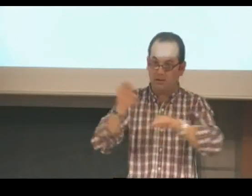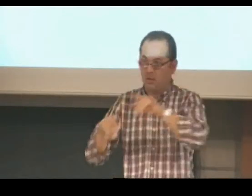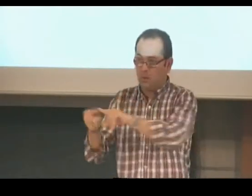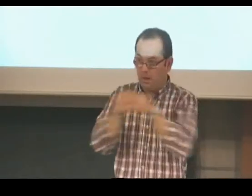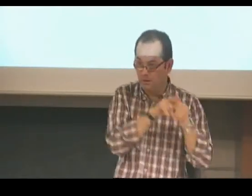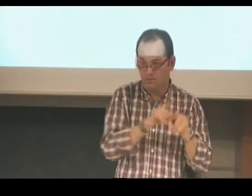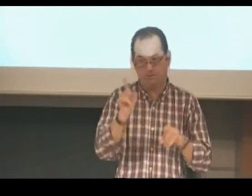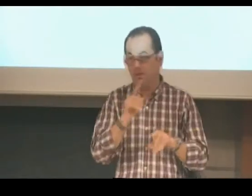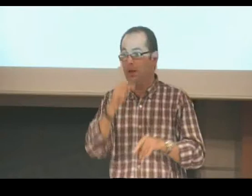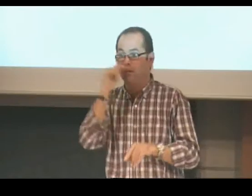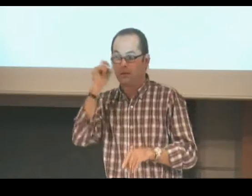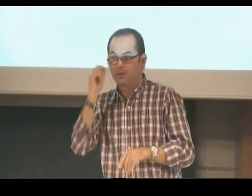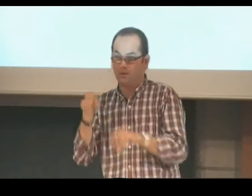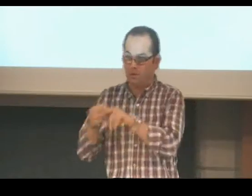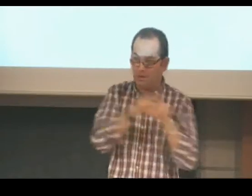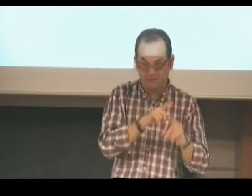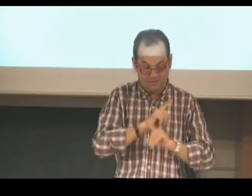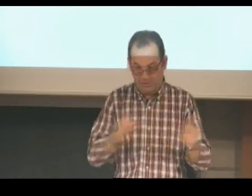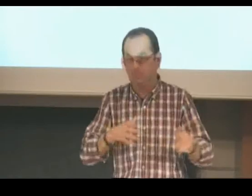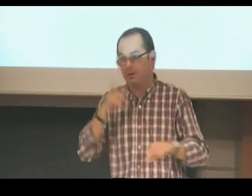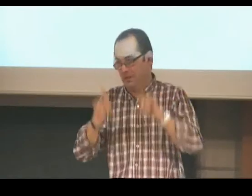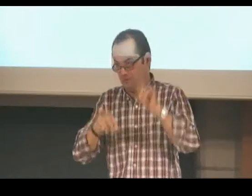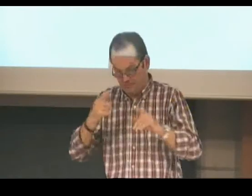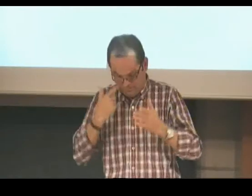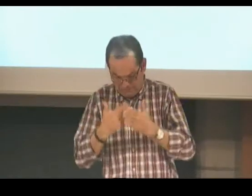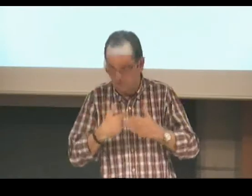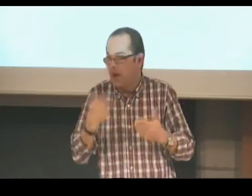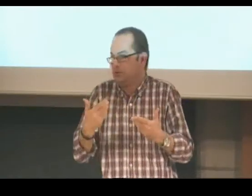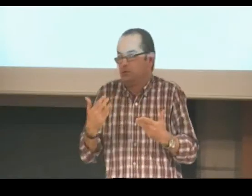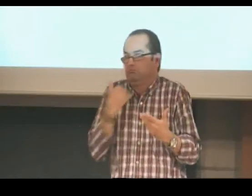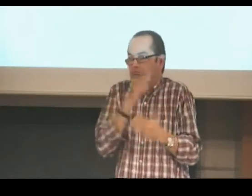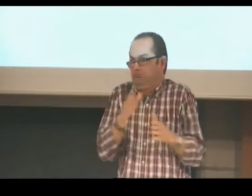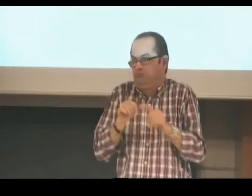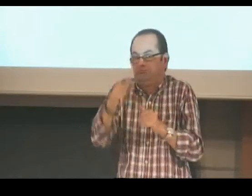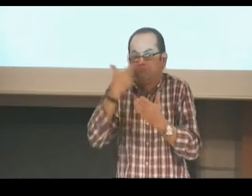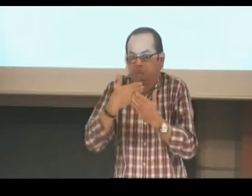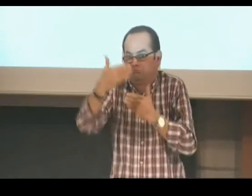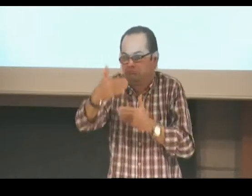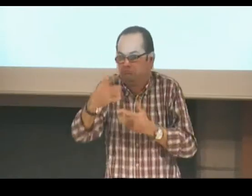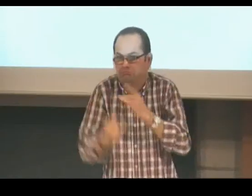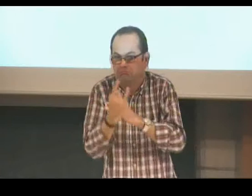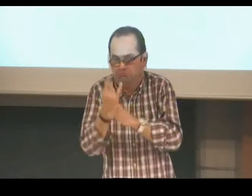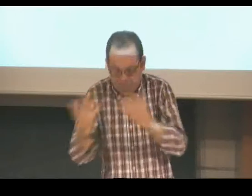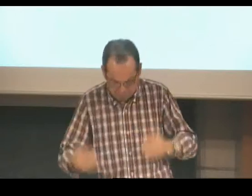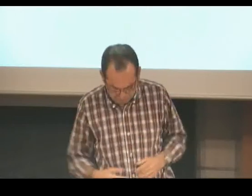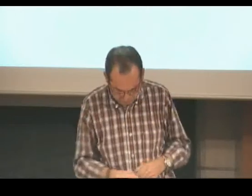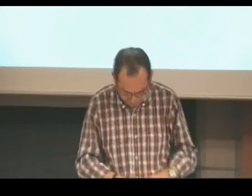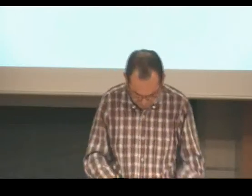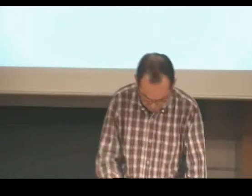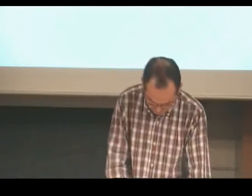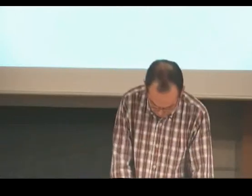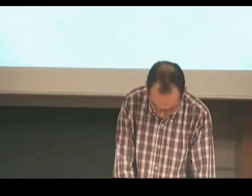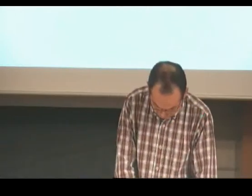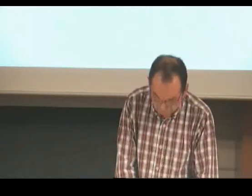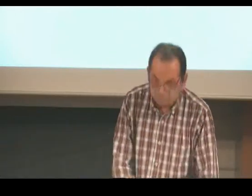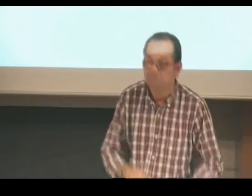I aquest material per la licitació no serà igual per tothom. Em dependrà possiblement, tot i que cal estudiar-ho